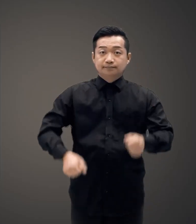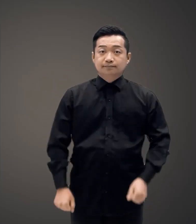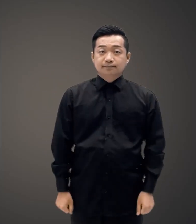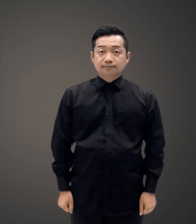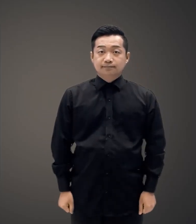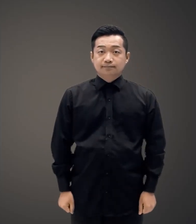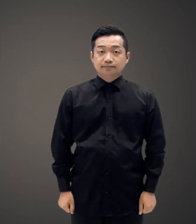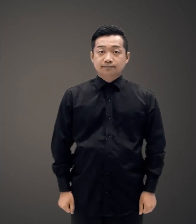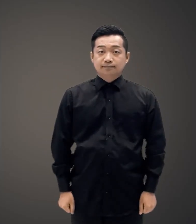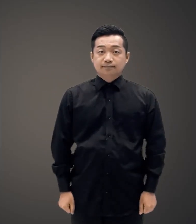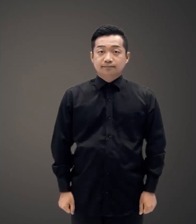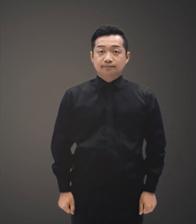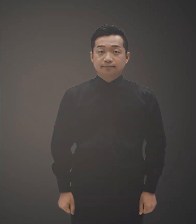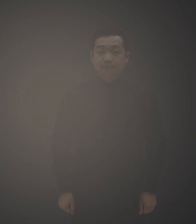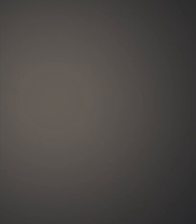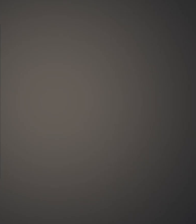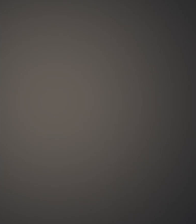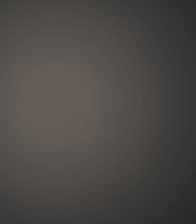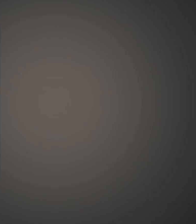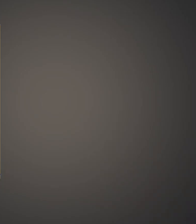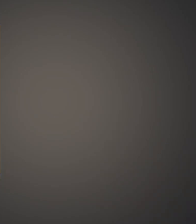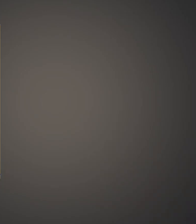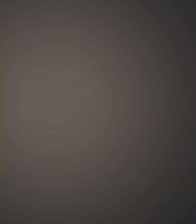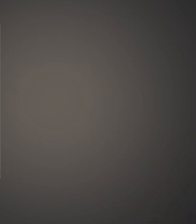출판사 문학동네.